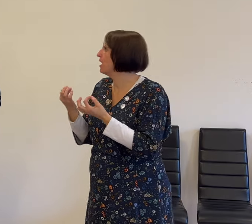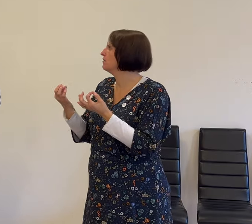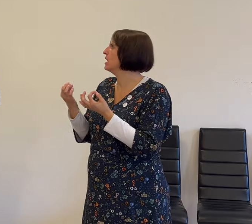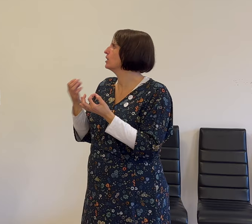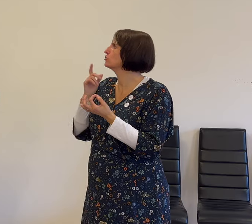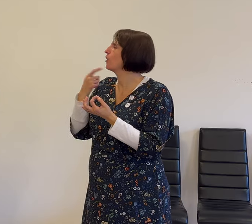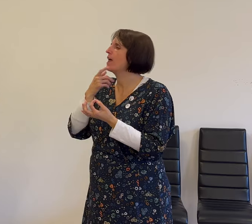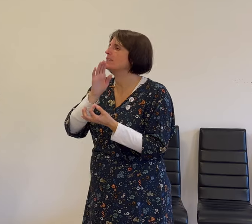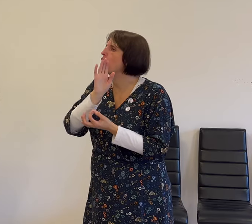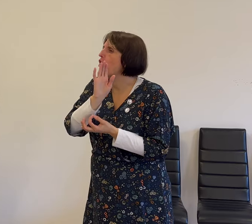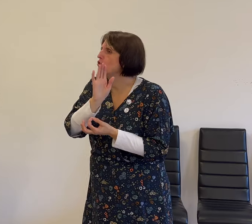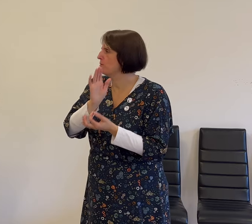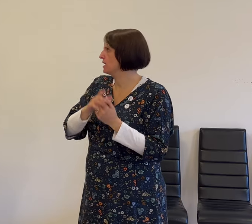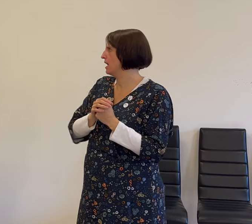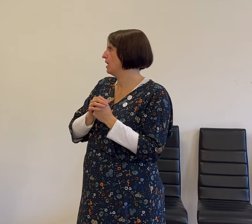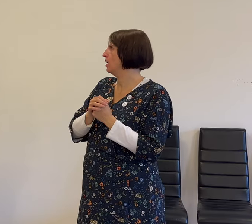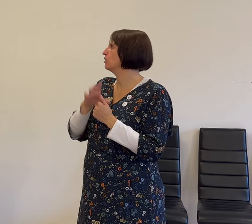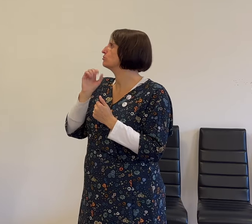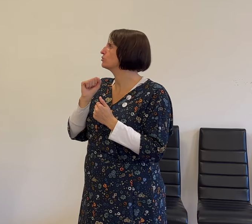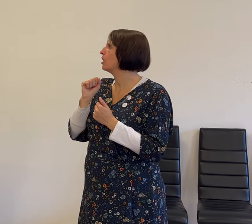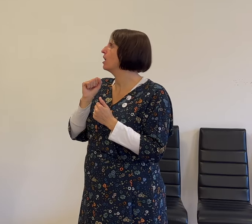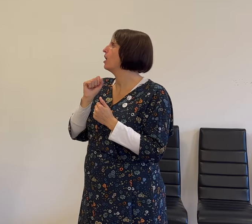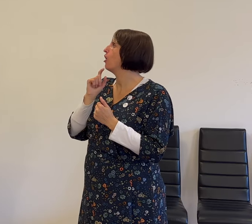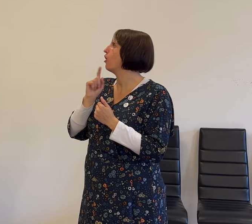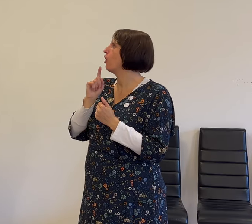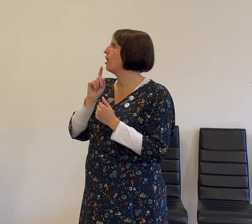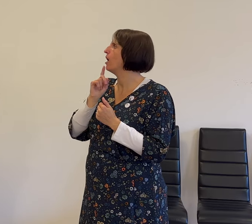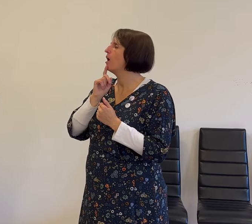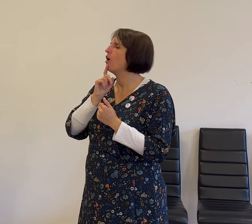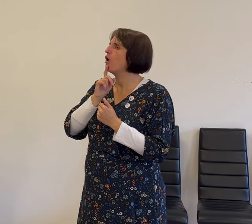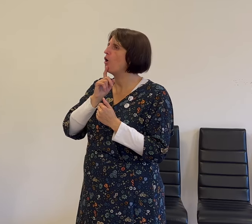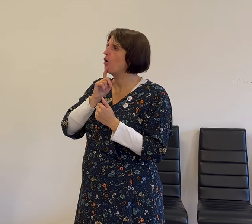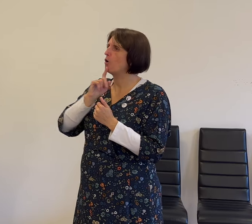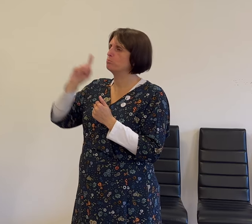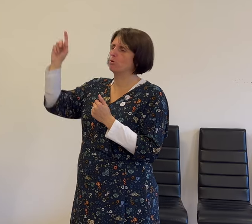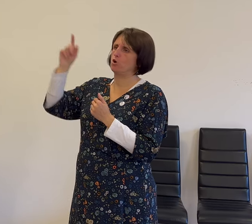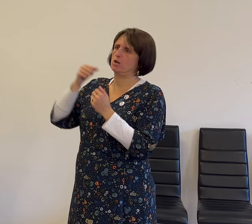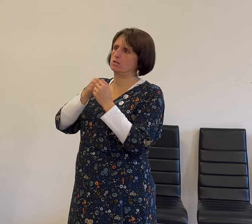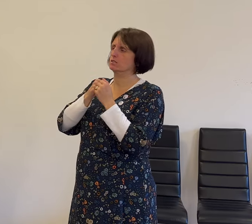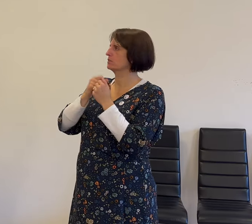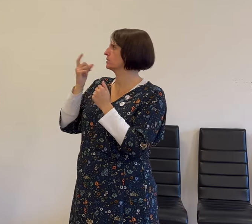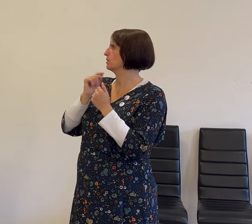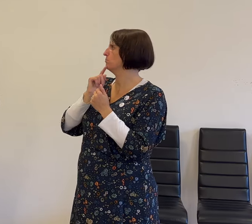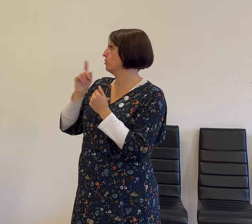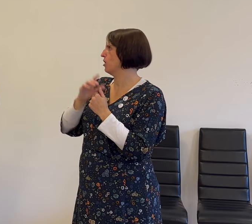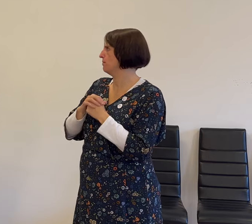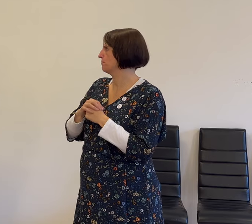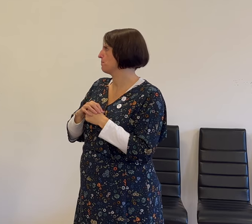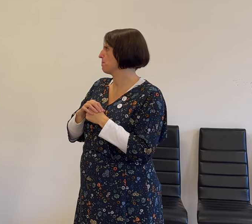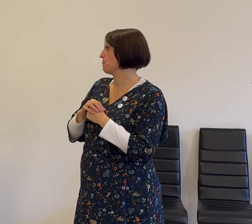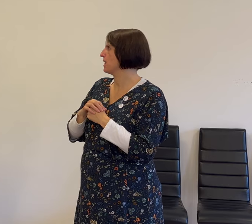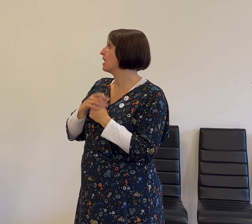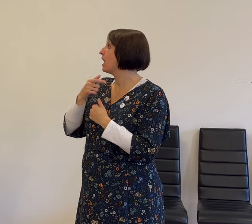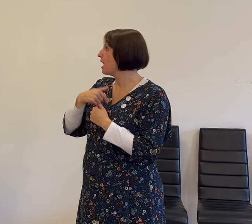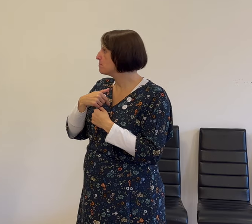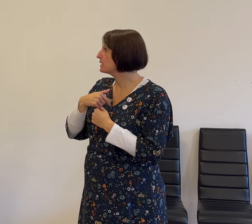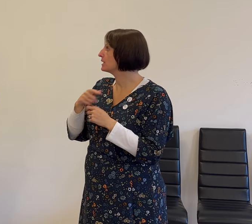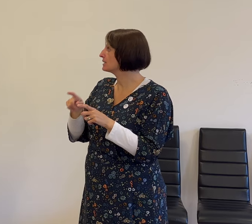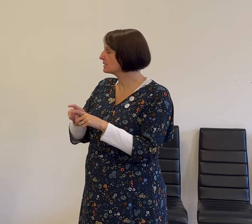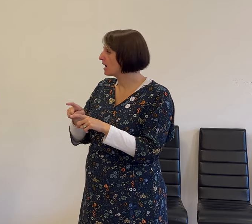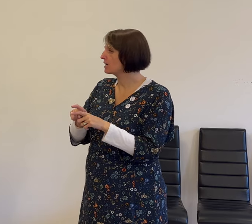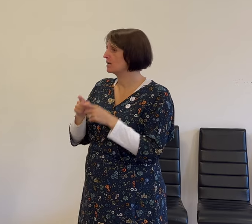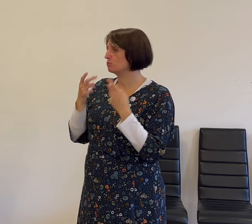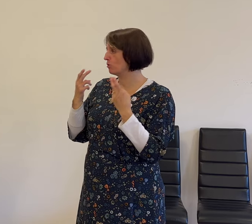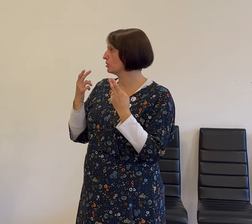praxi. Je to o tom, jestli spoléháme na Boha. A to si myslím, že v tom našem životě je mimořádně